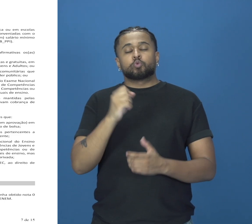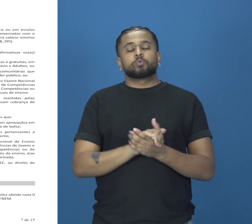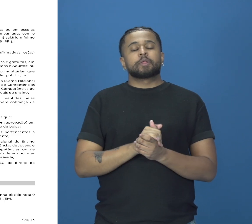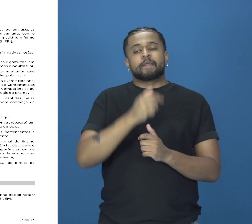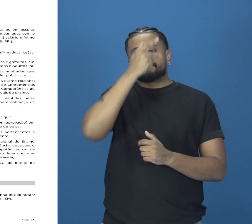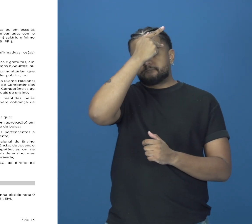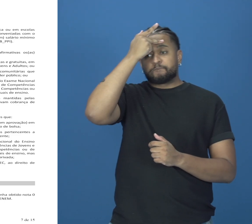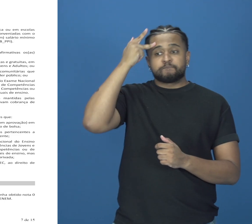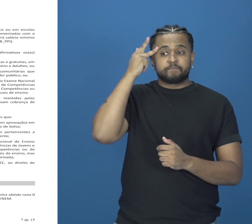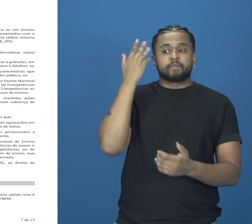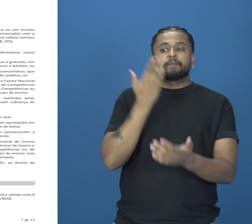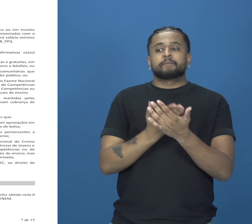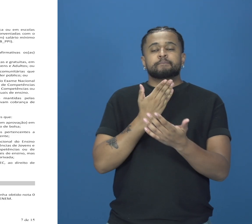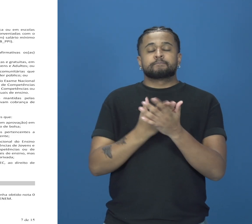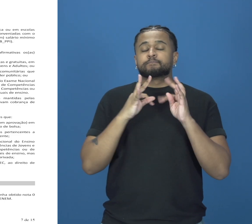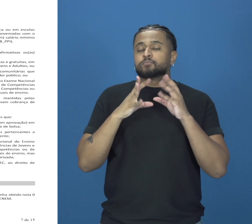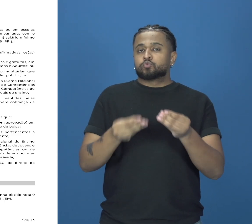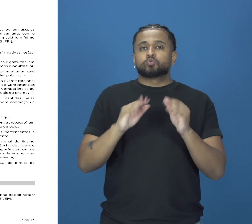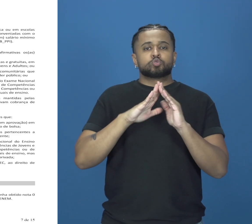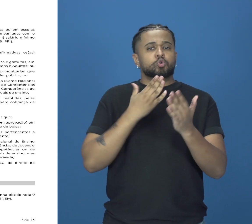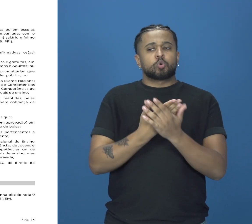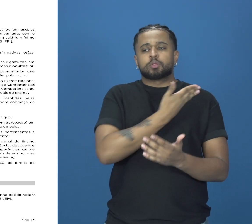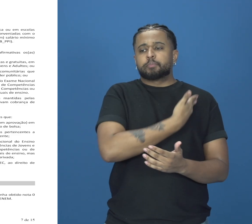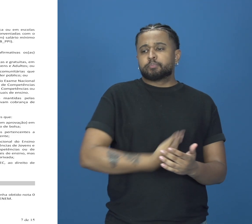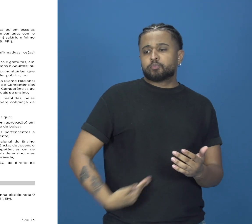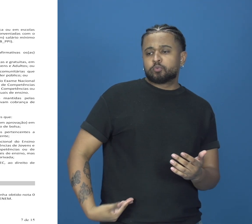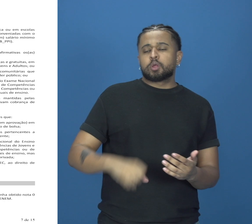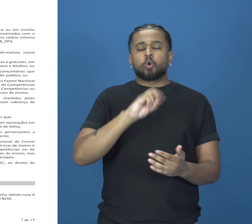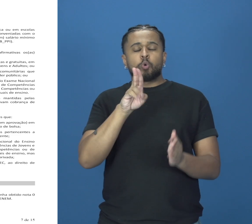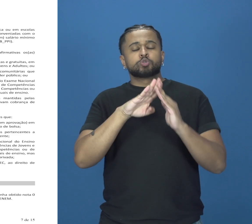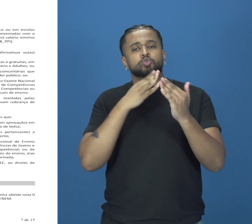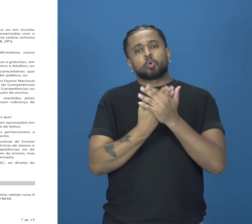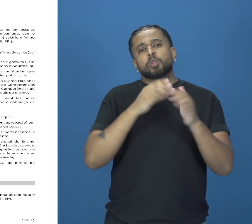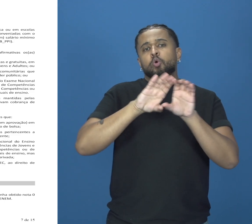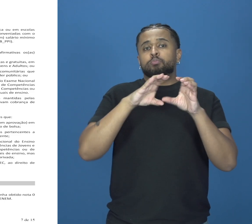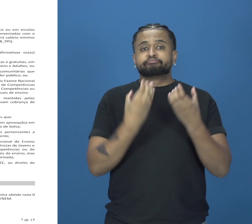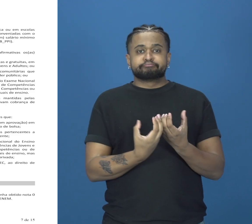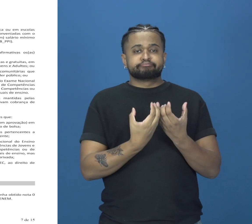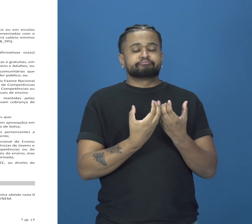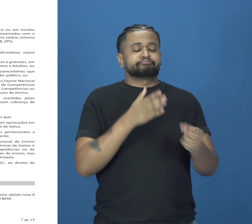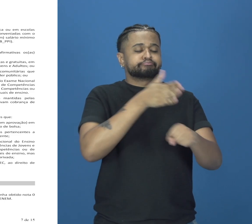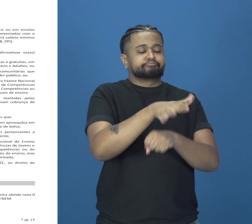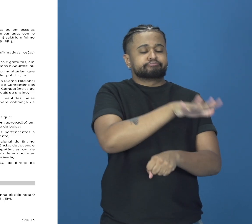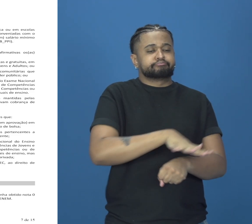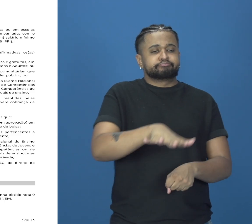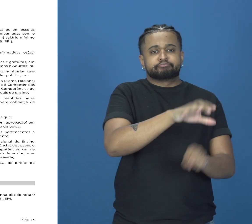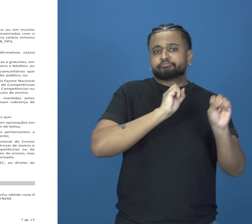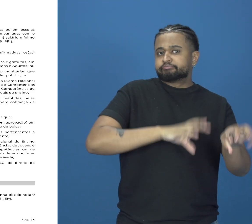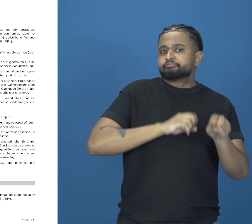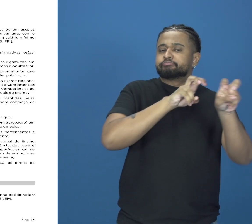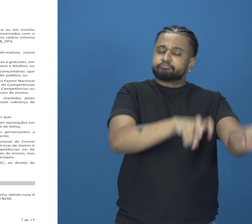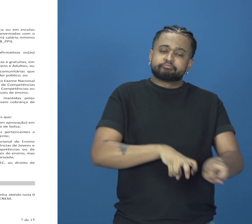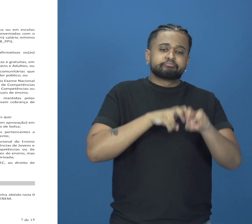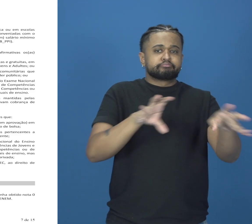6.2.8. Candidatos que estudaram integralmente em escola pública ou em escolas comunitárias que atuam no âmbito